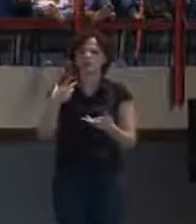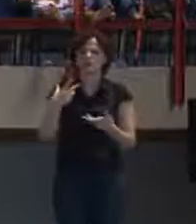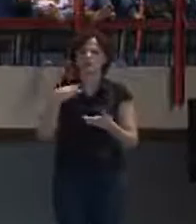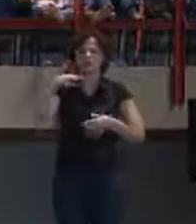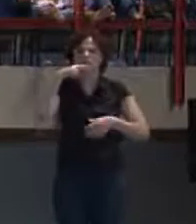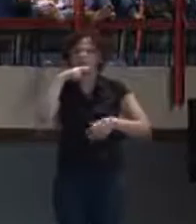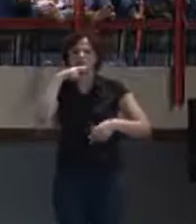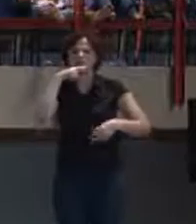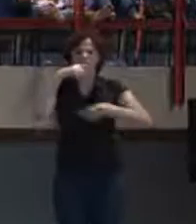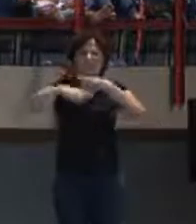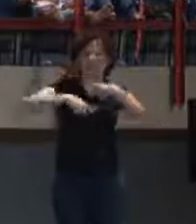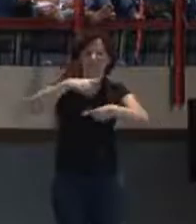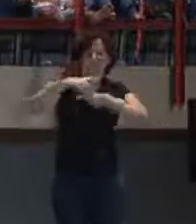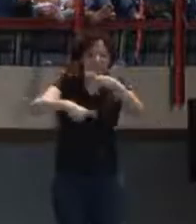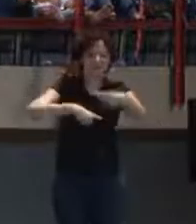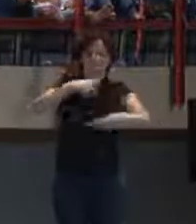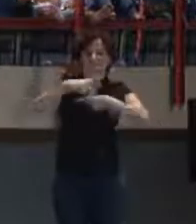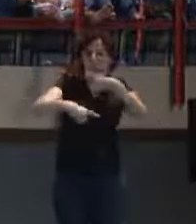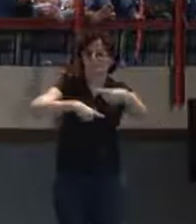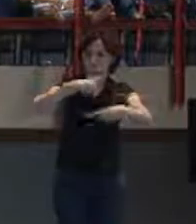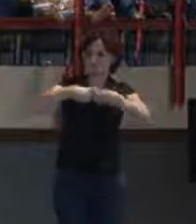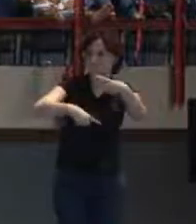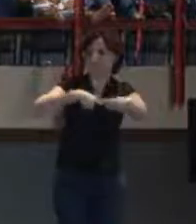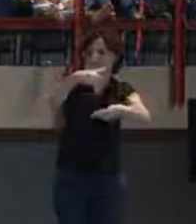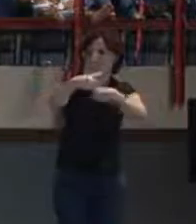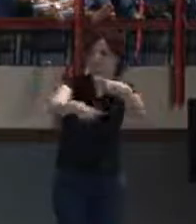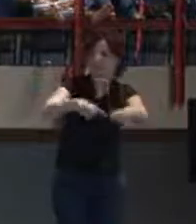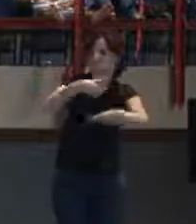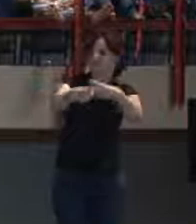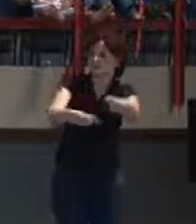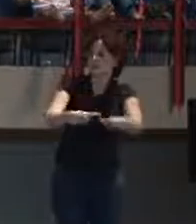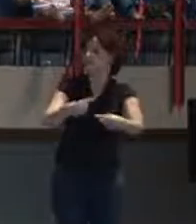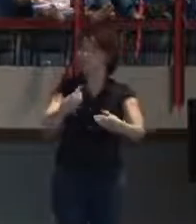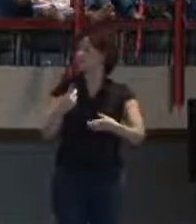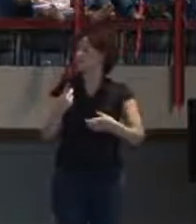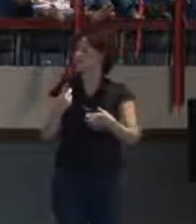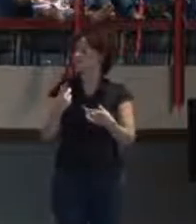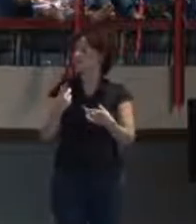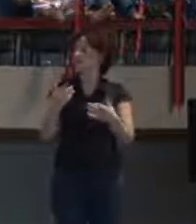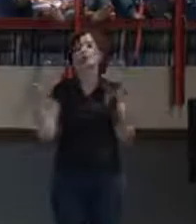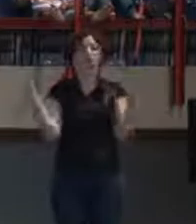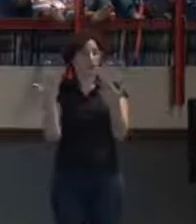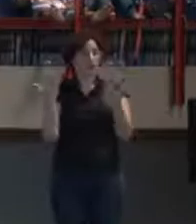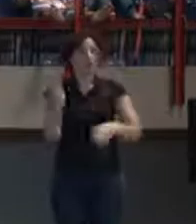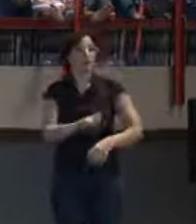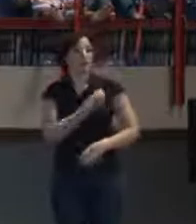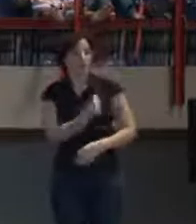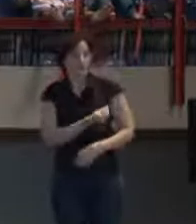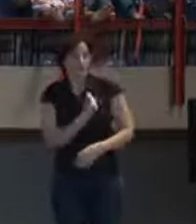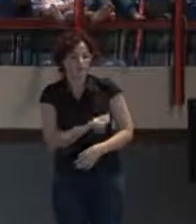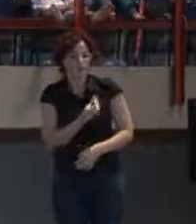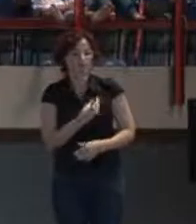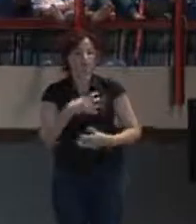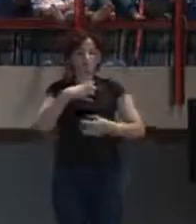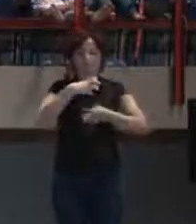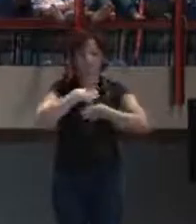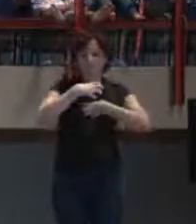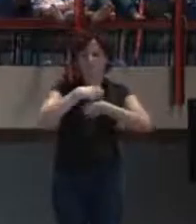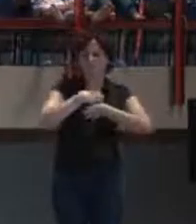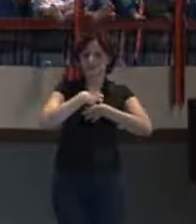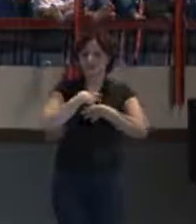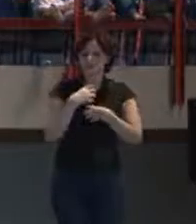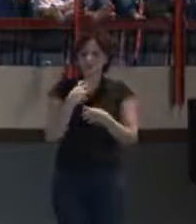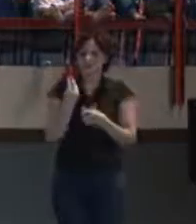dos netos dos netos dos netos desse cara estão hoje vivos. E se sentem como ele se sentia